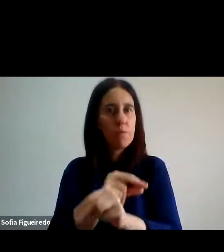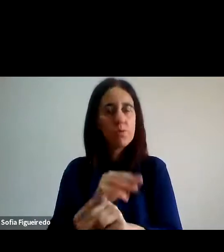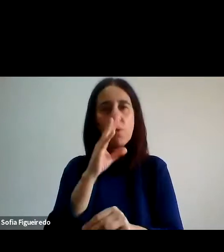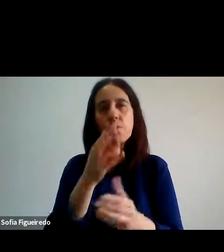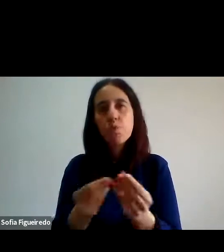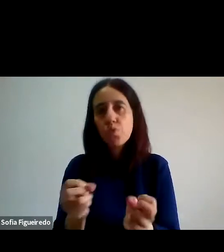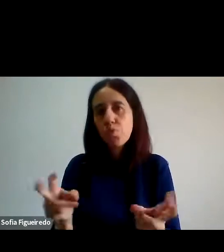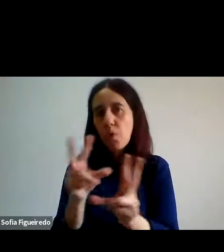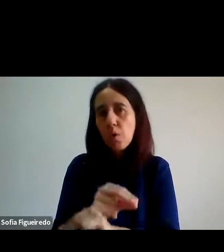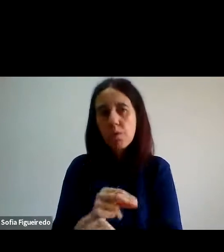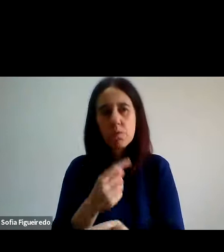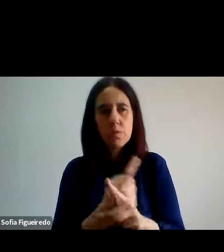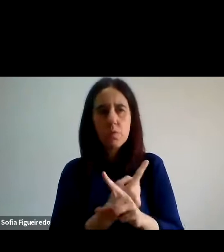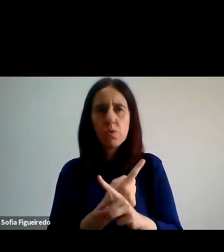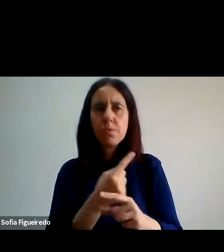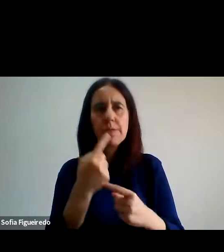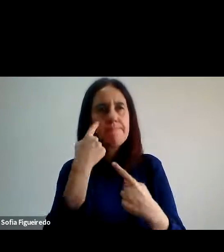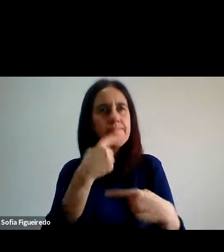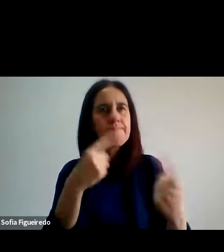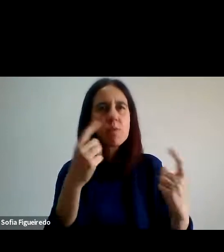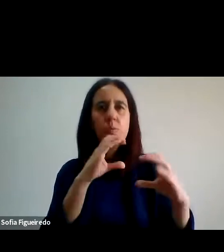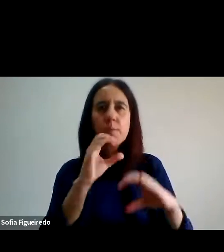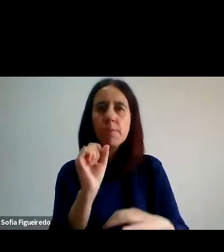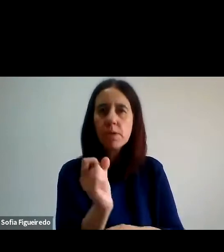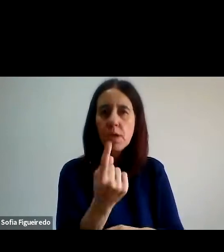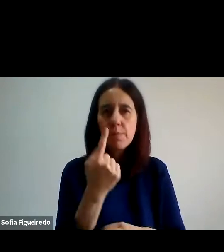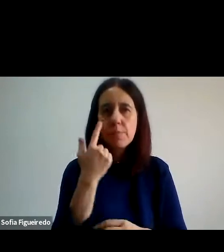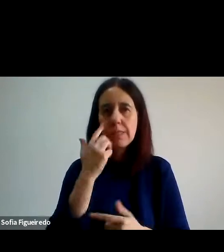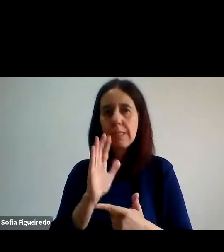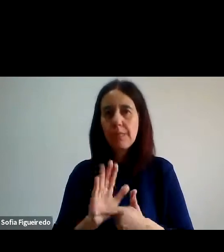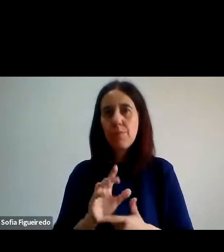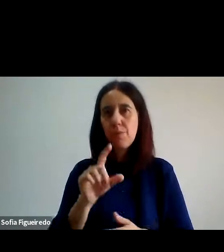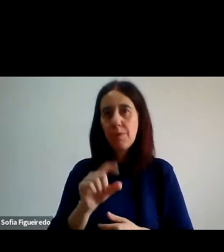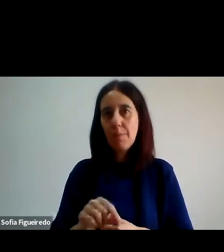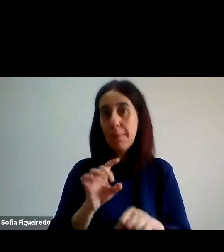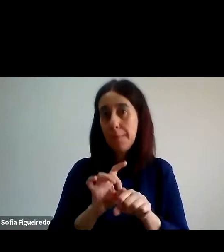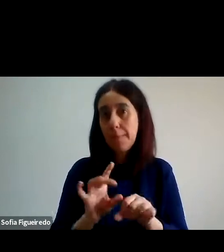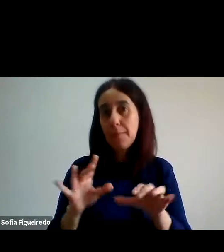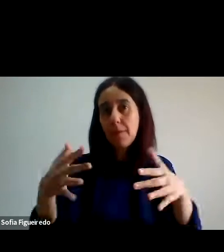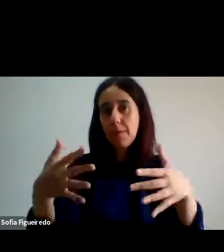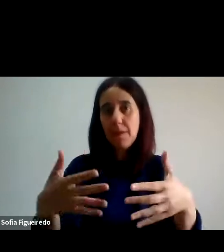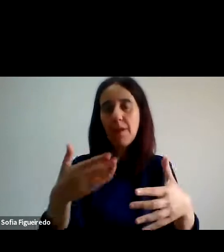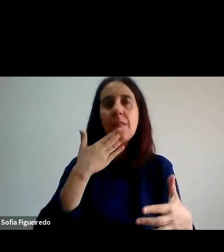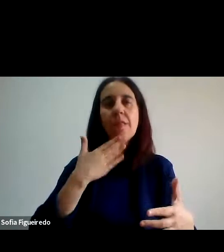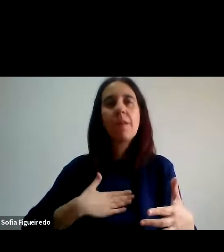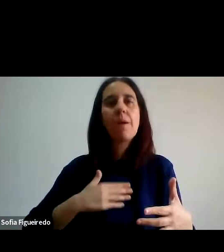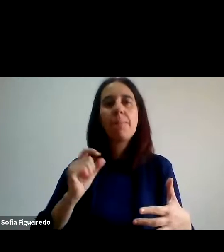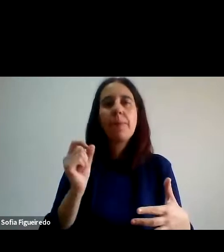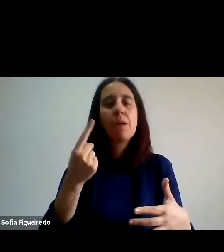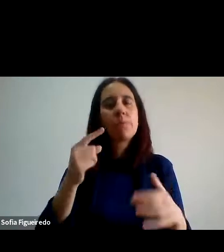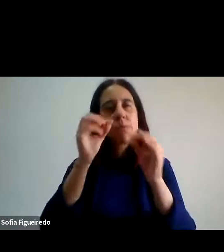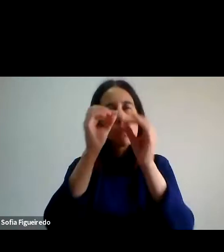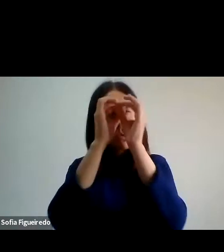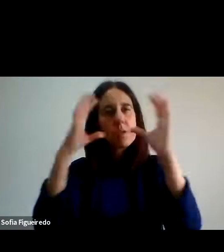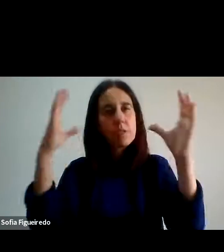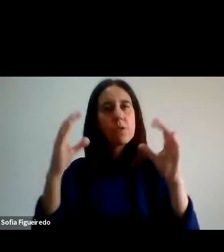produtos, quando há coisas que queremos comunicar mais rapidamente, e este exemplo também da pandemia permitiu-nos rapidamente, este conceito do Estamos